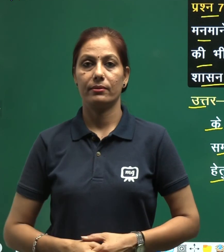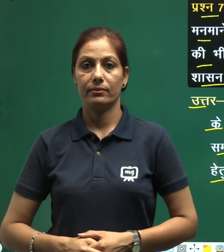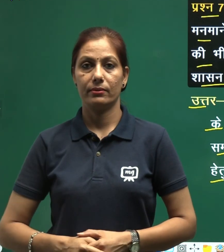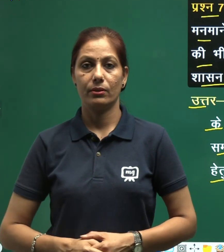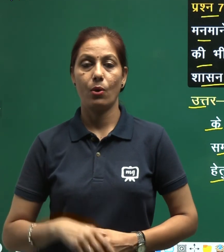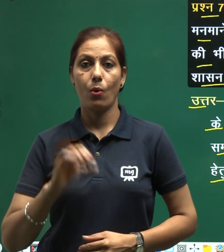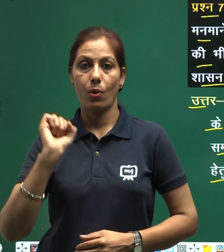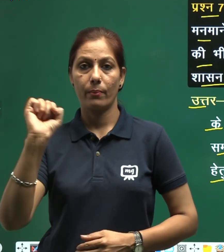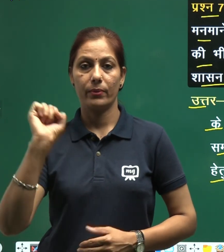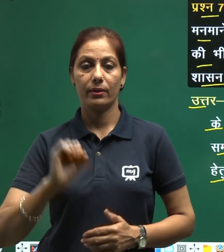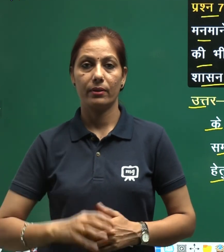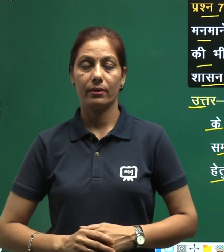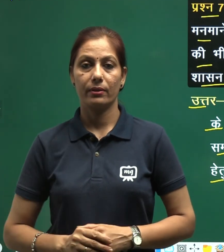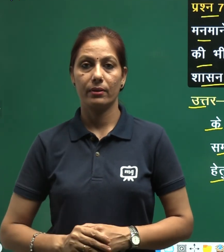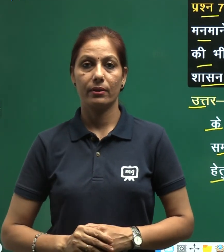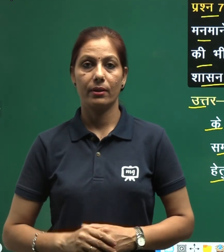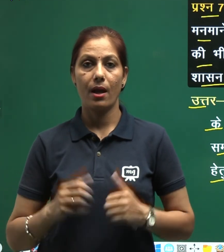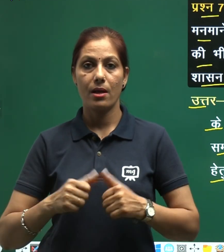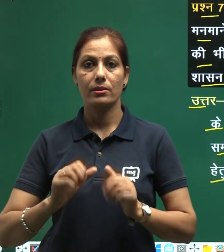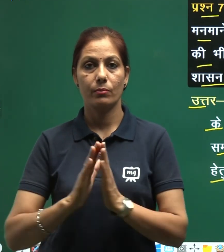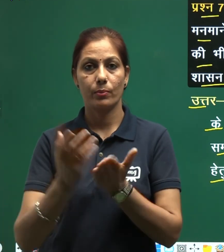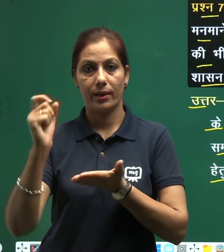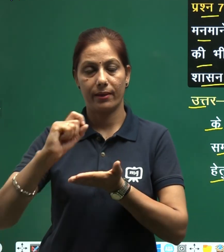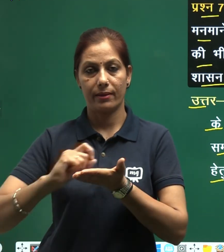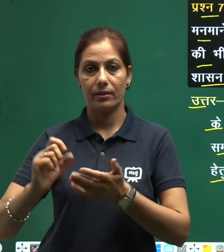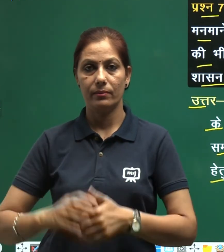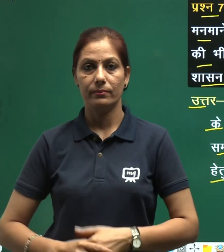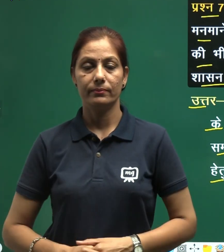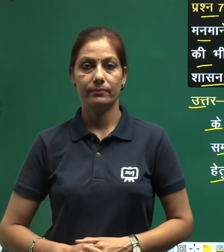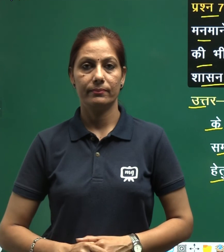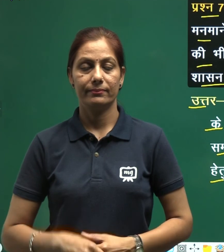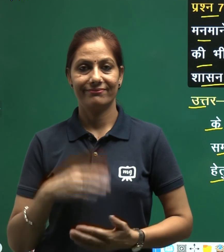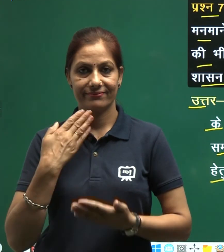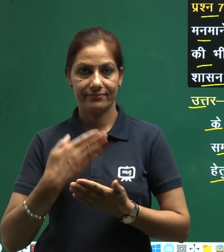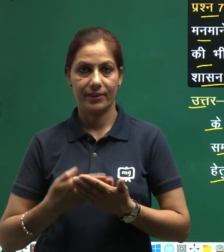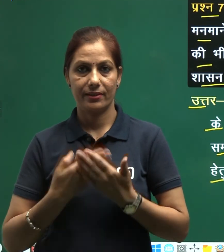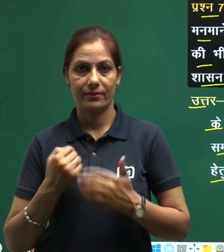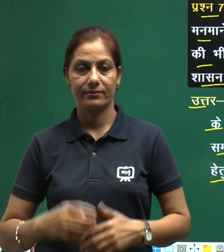और अपनी उत्तर पुस्तिका में लिखें। धन्यवाद।